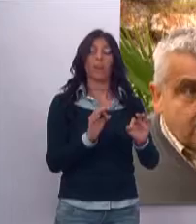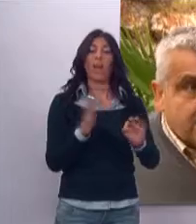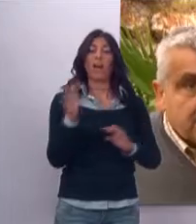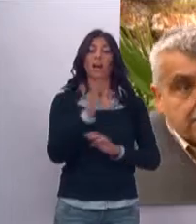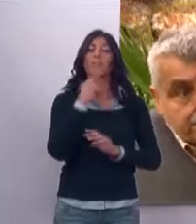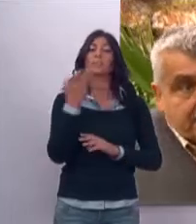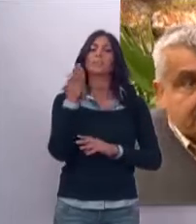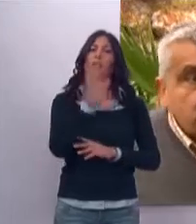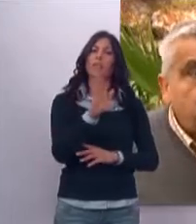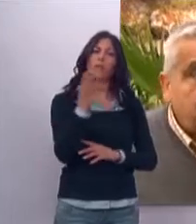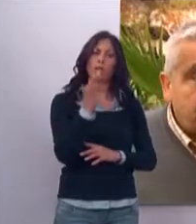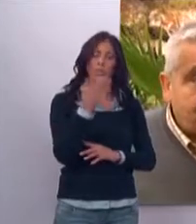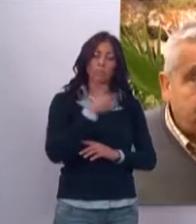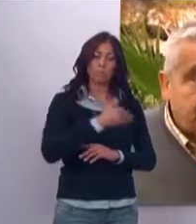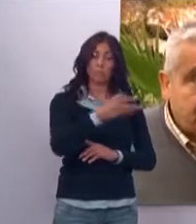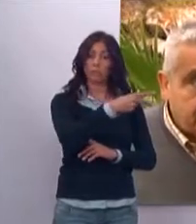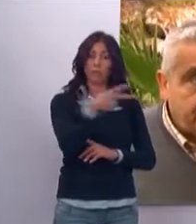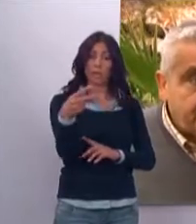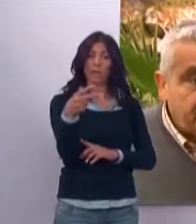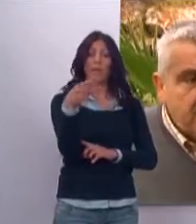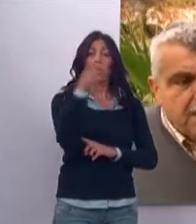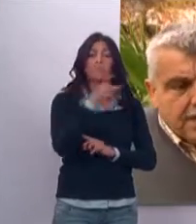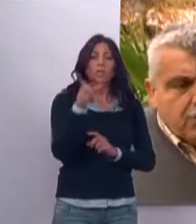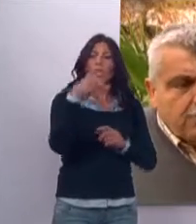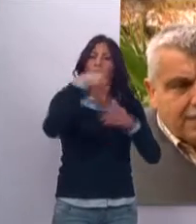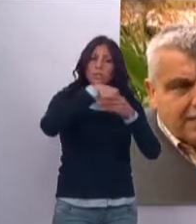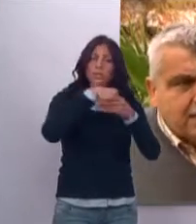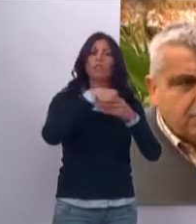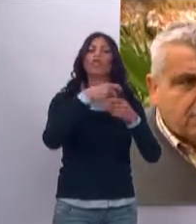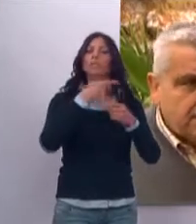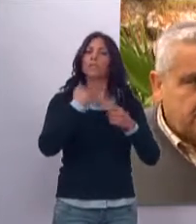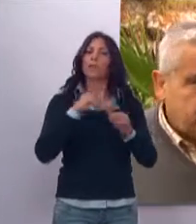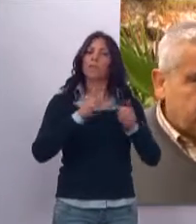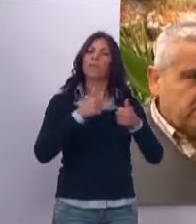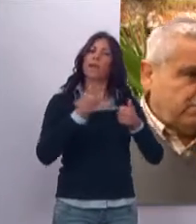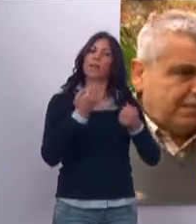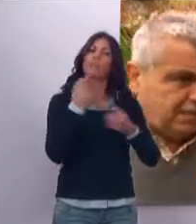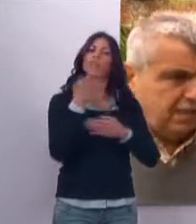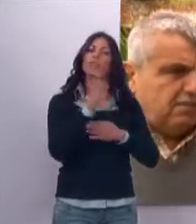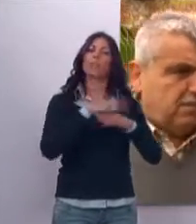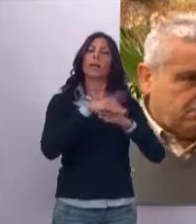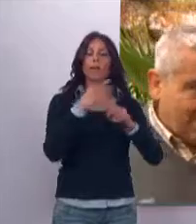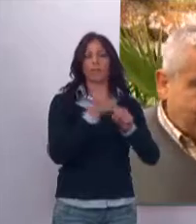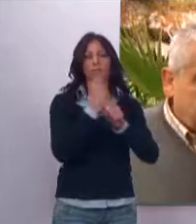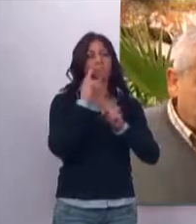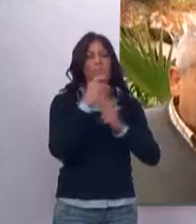a que a presentación da agrupación tendrá lugar en dous semanas os integrantes de la mesma já han comenzado con o trabajo.